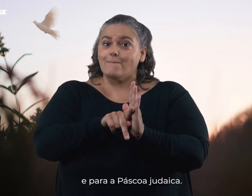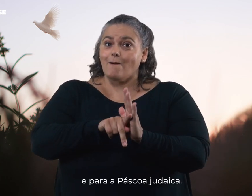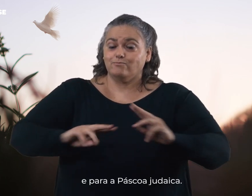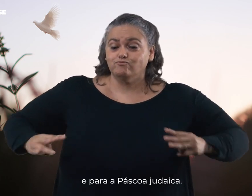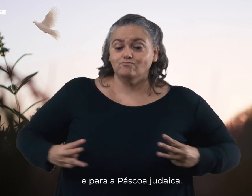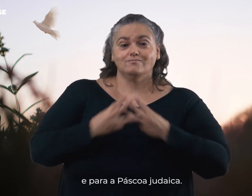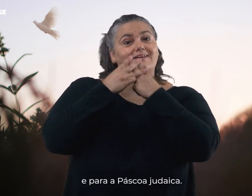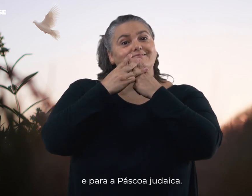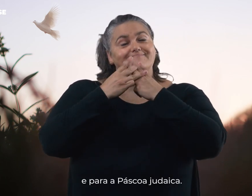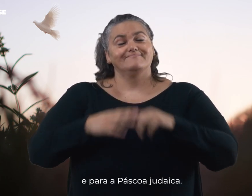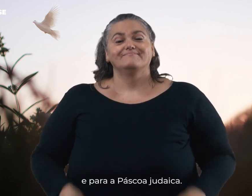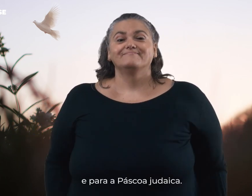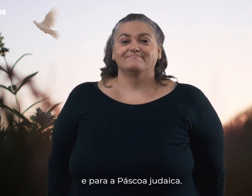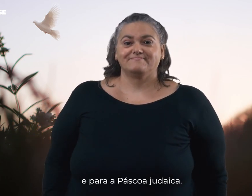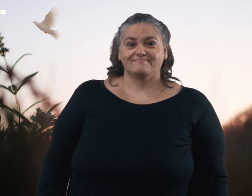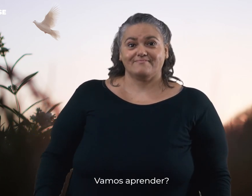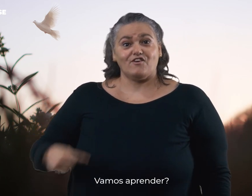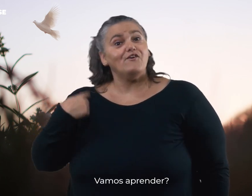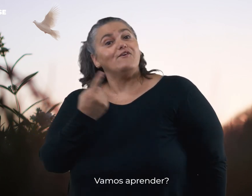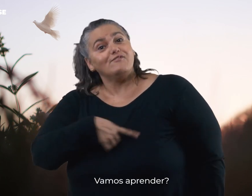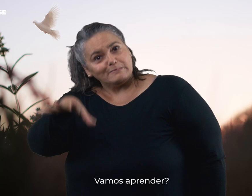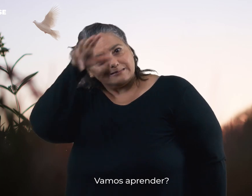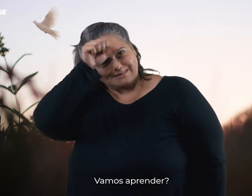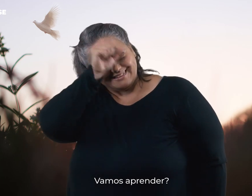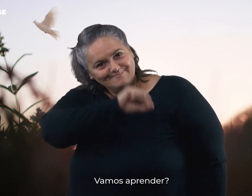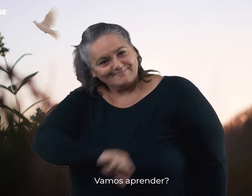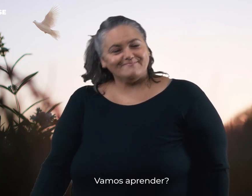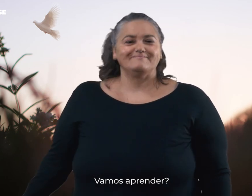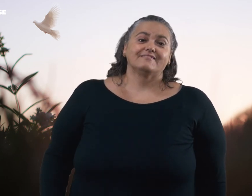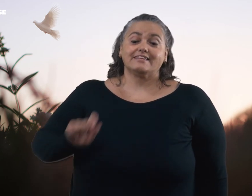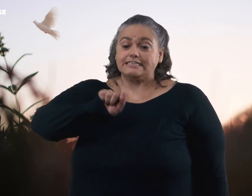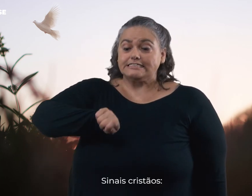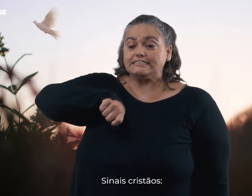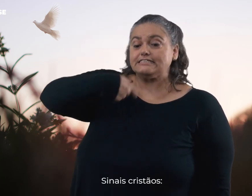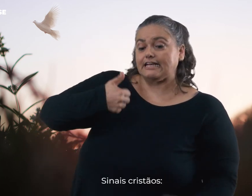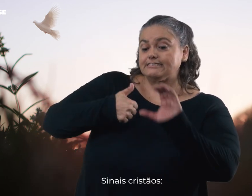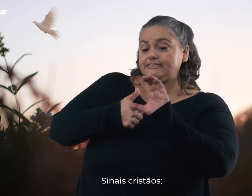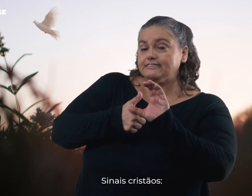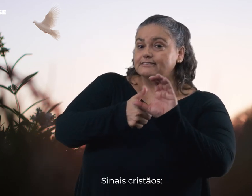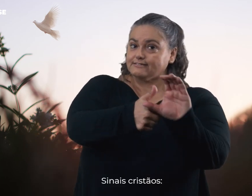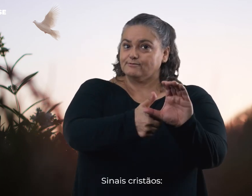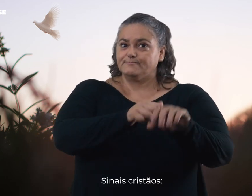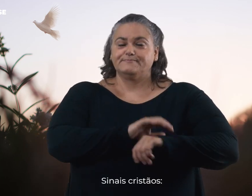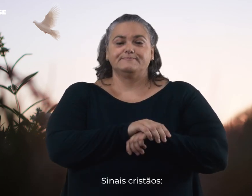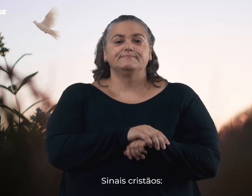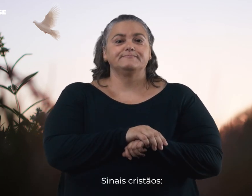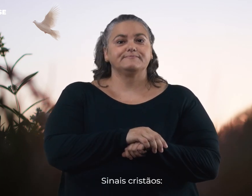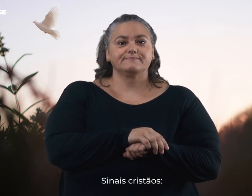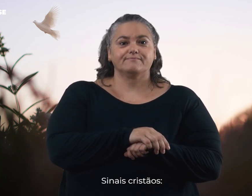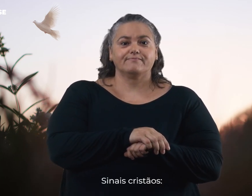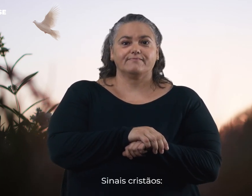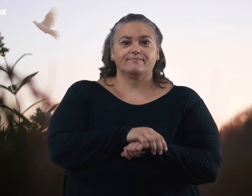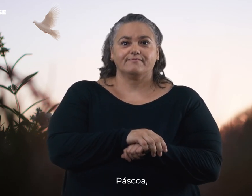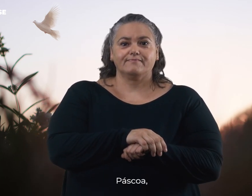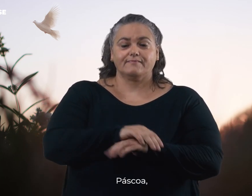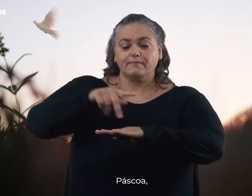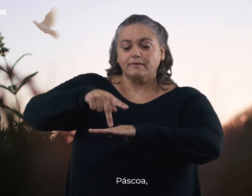Páscoa judaica. Vamos aprender? Sinais cristãos Páscoa